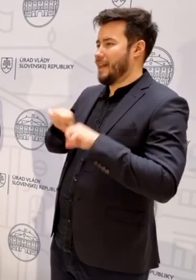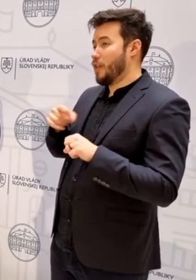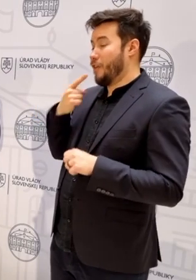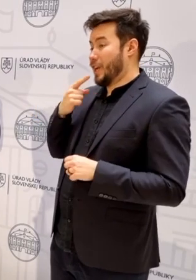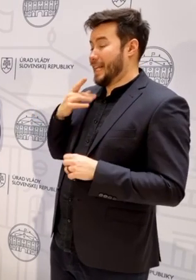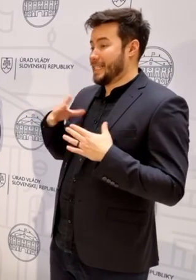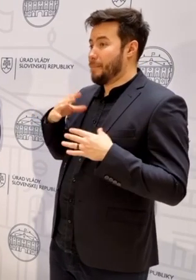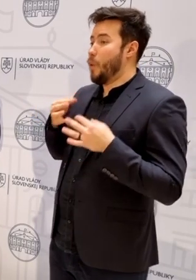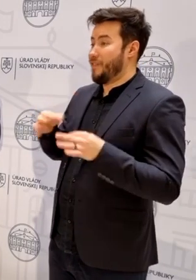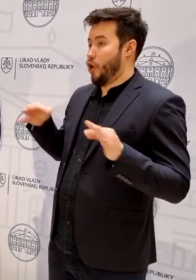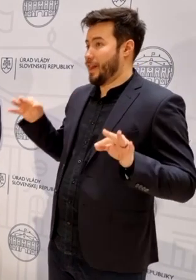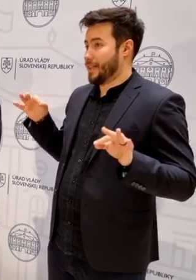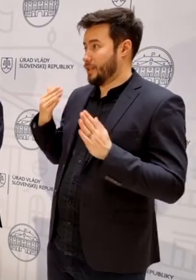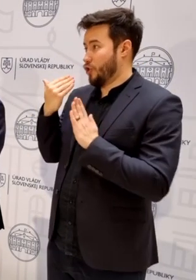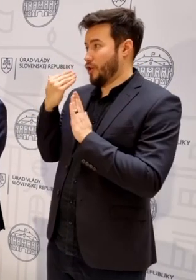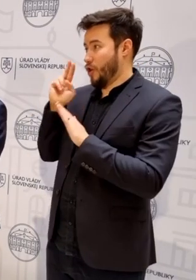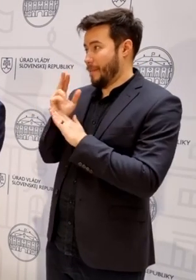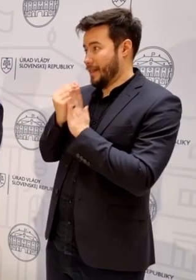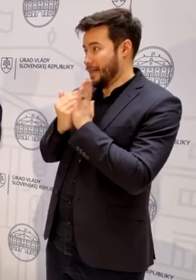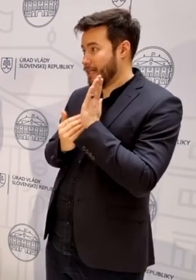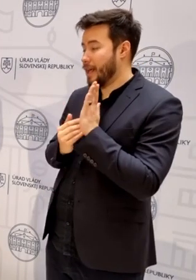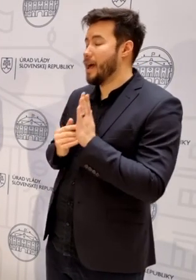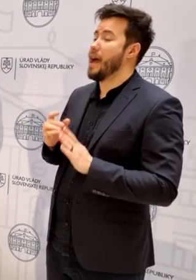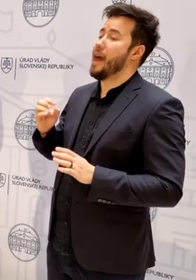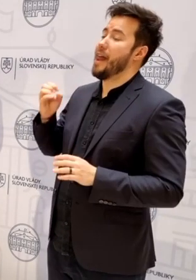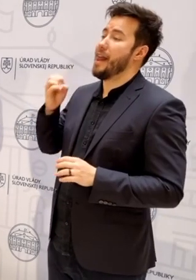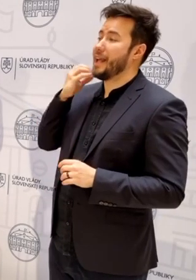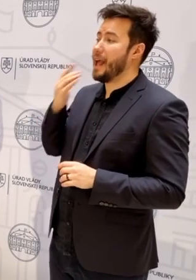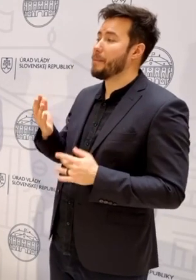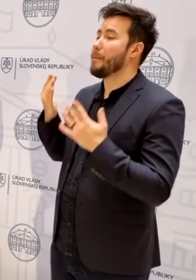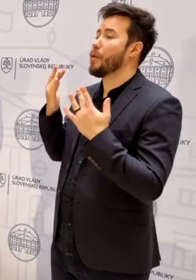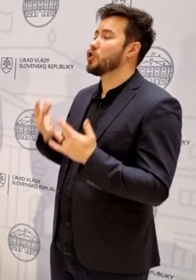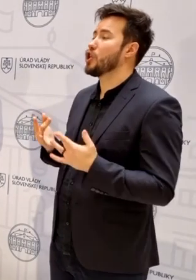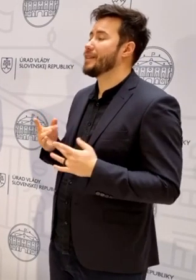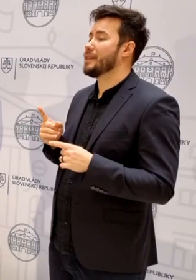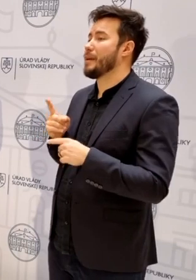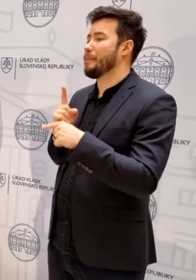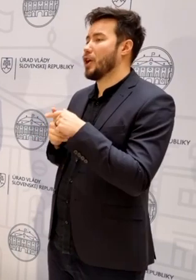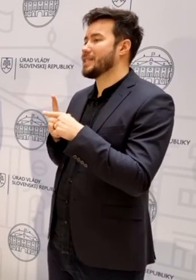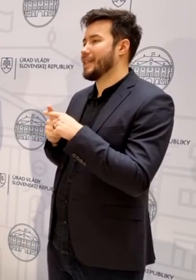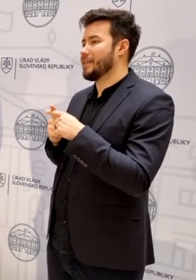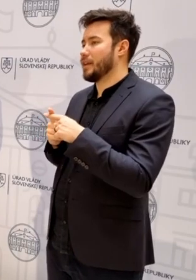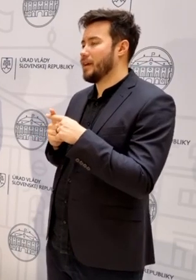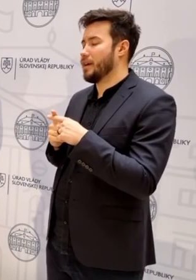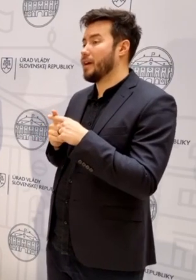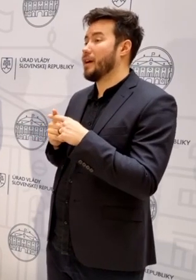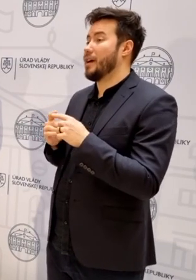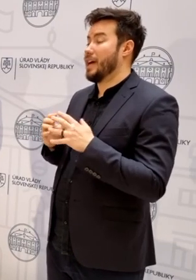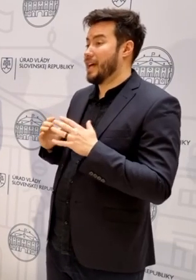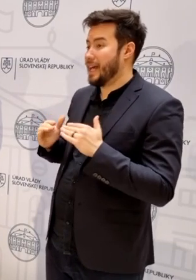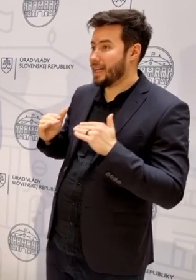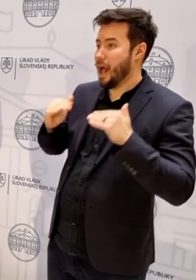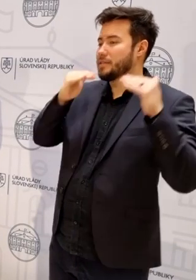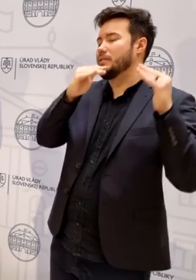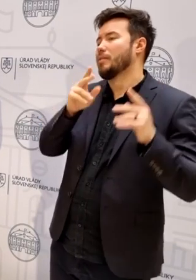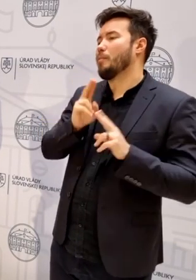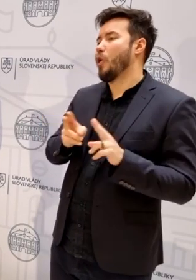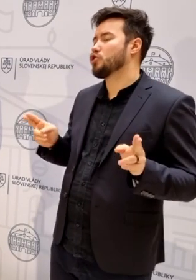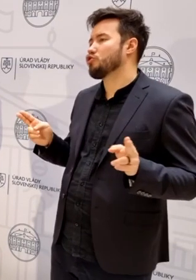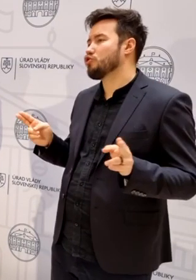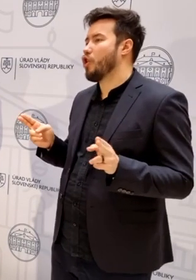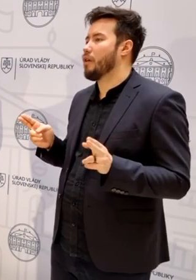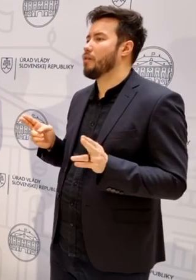ale v prípade, že budú rásť počty infikovaných, tak ono sa to ešte môže spomaliť, tak akým štýlom by museli teda tie